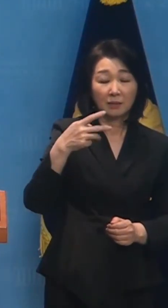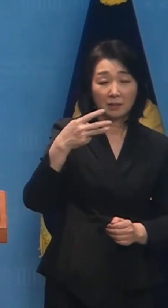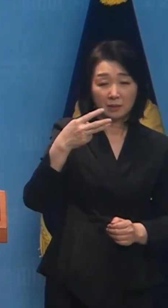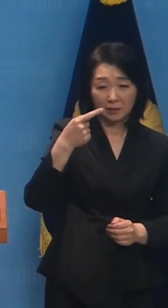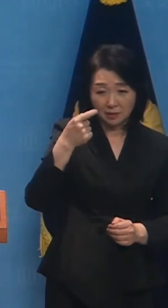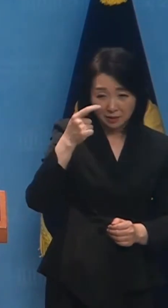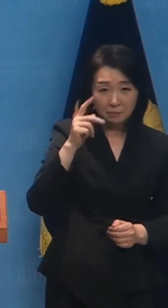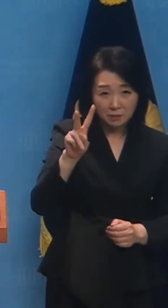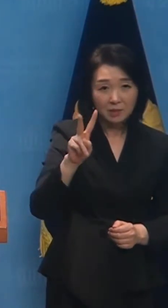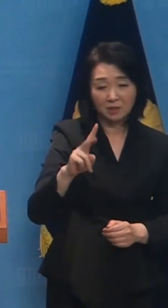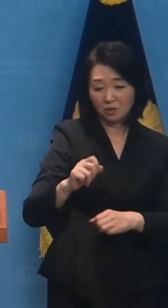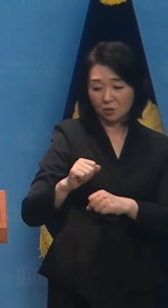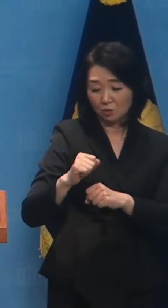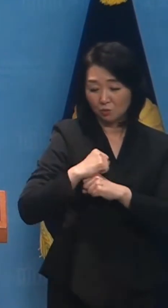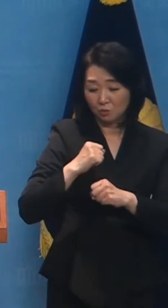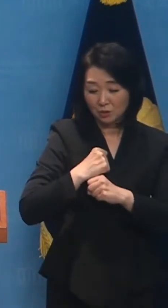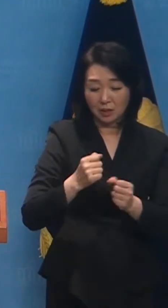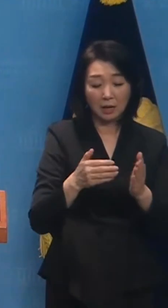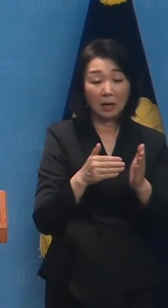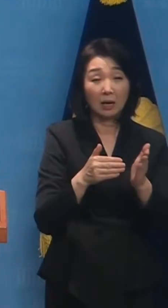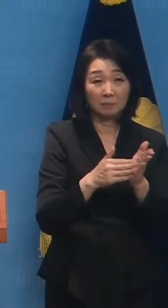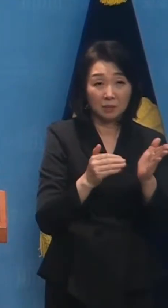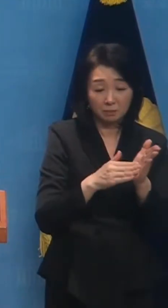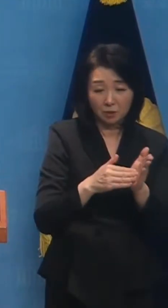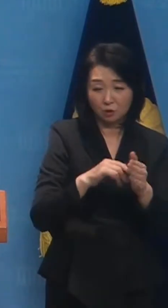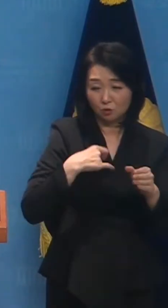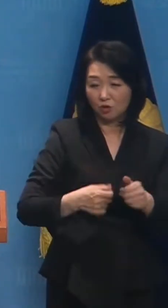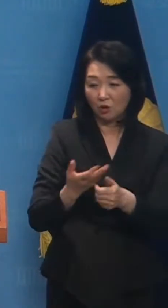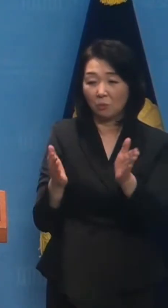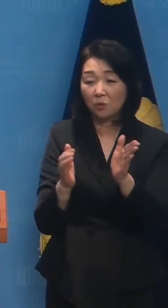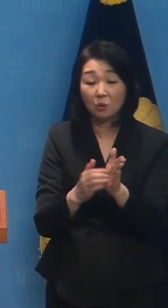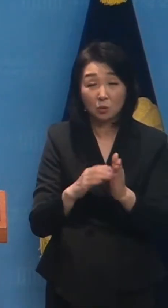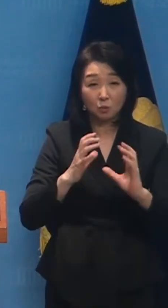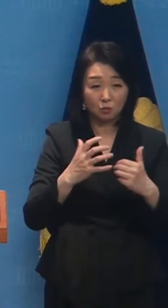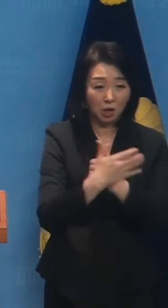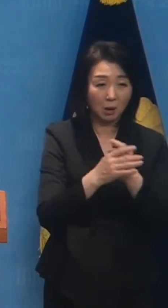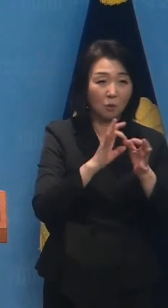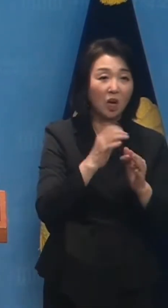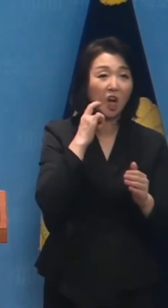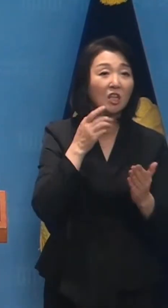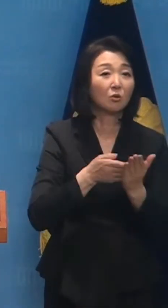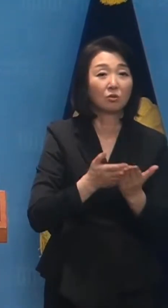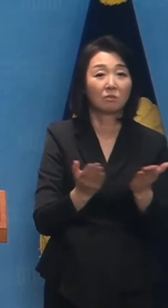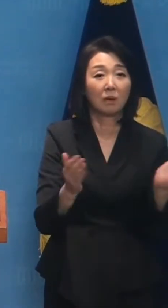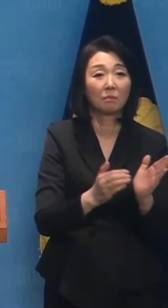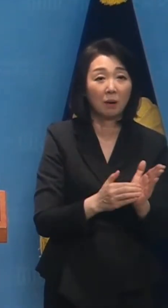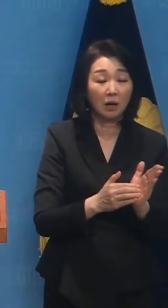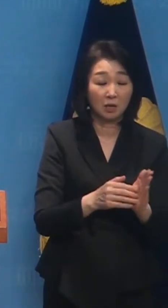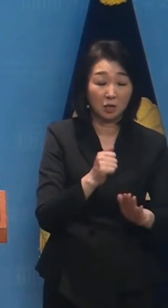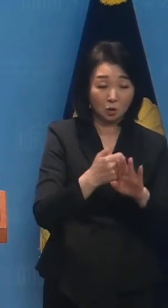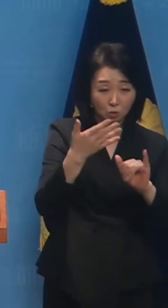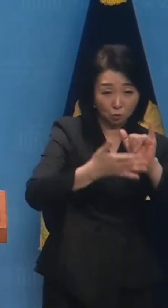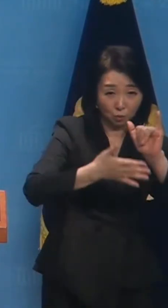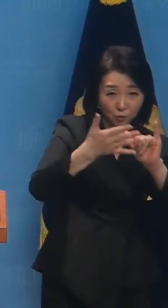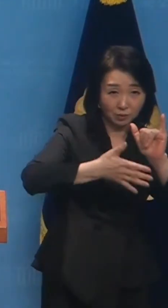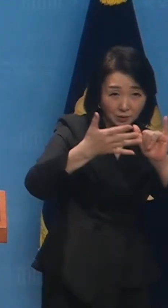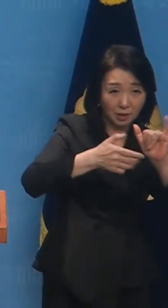중국에 넘겨주는 이라며 국가안보와 관련된 허위사실을 유포하였습니다. 이에 동영상 및